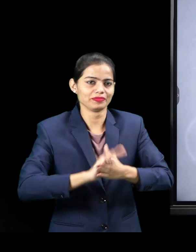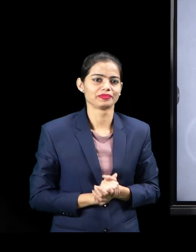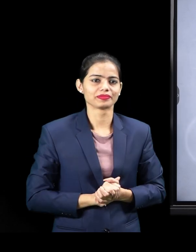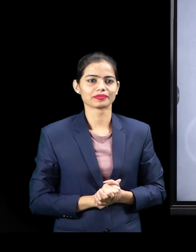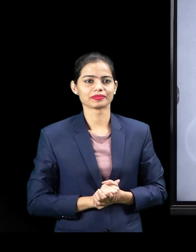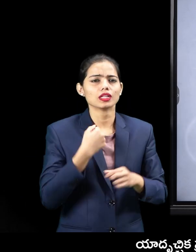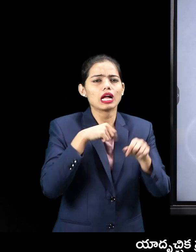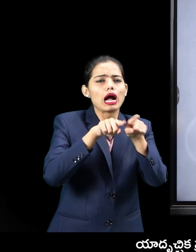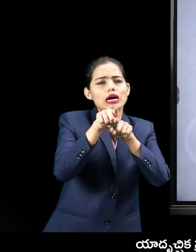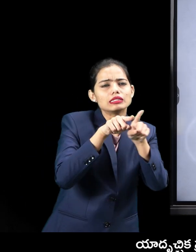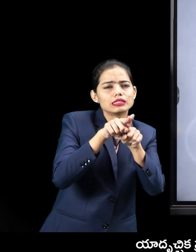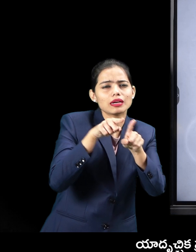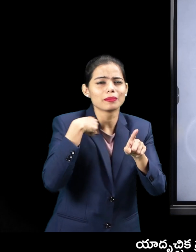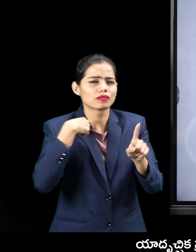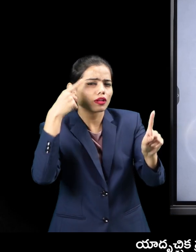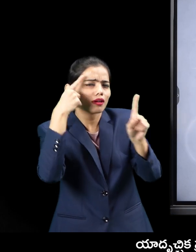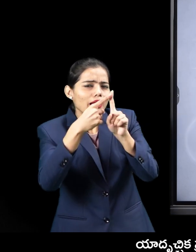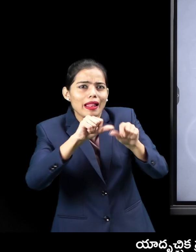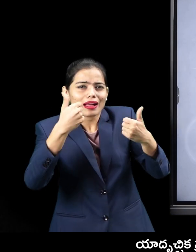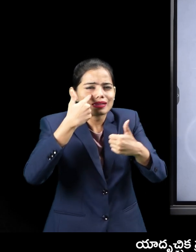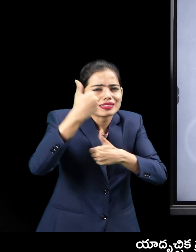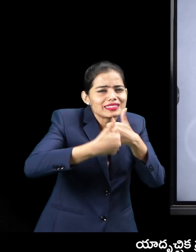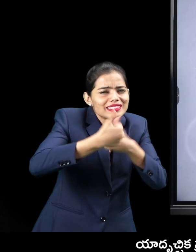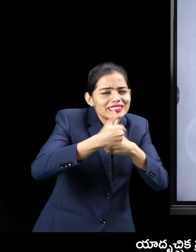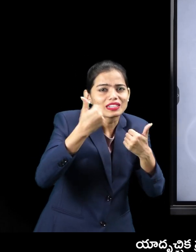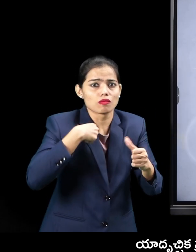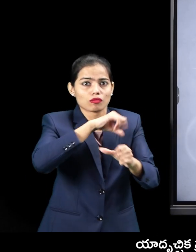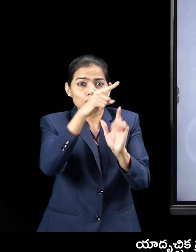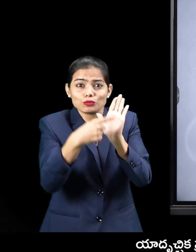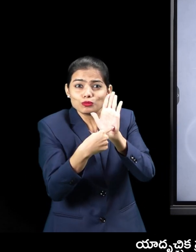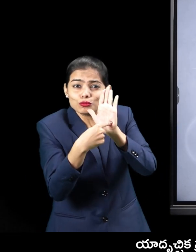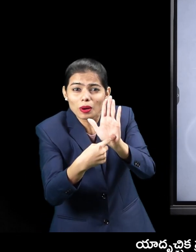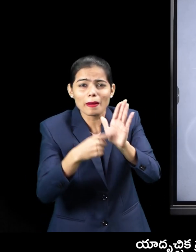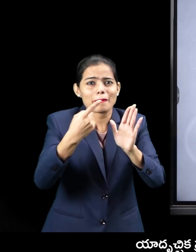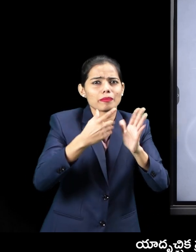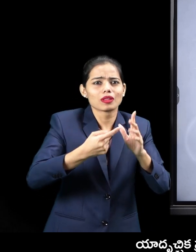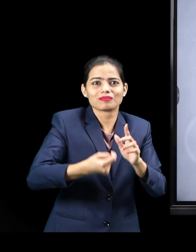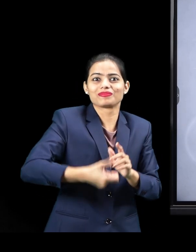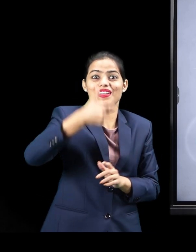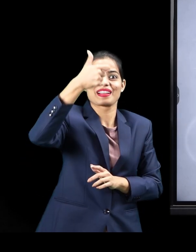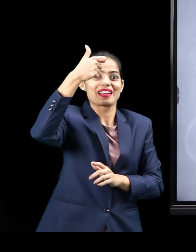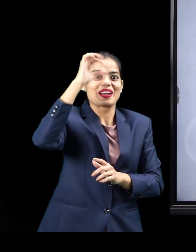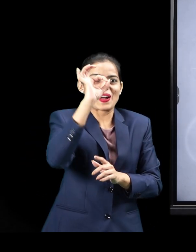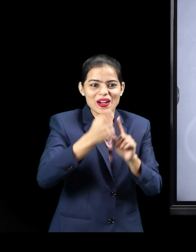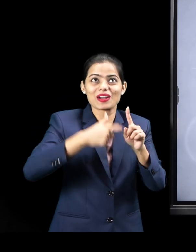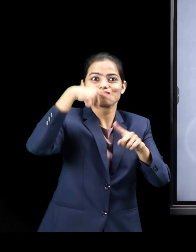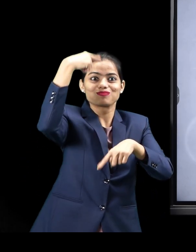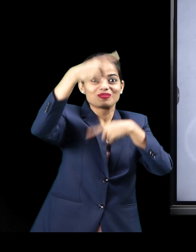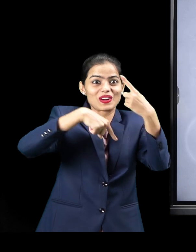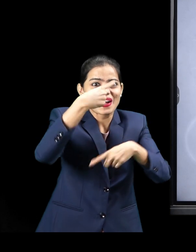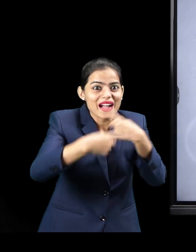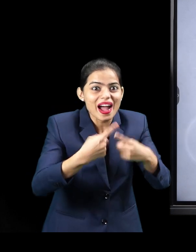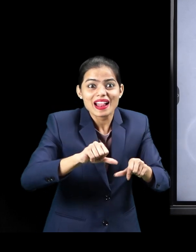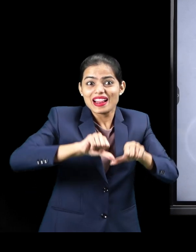తెలియదు. యాదృచ్ఛిక ప్రయోగాలకు ఉదాహరణ నాణెం తిప్పటం, డైస్ని రోల్ చేయటం లేదా డెక్ నుండి